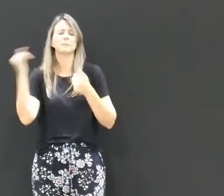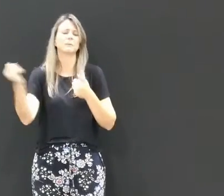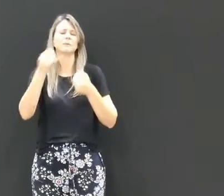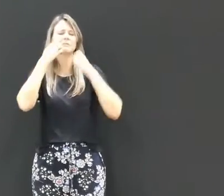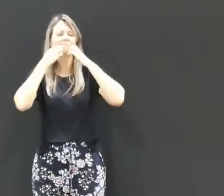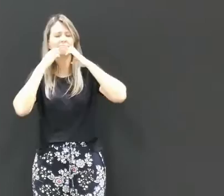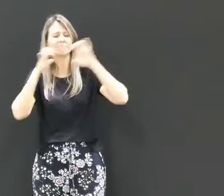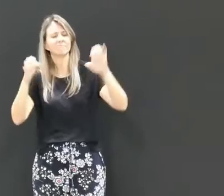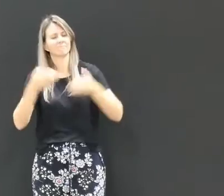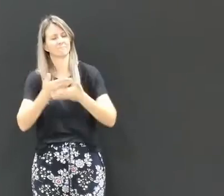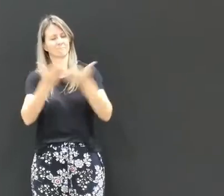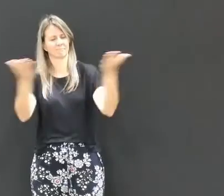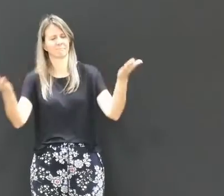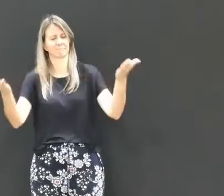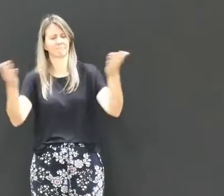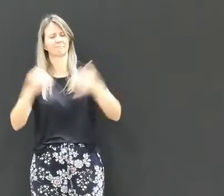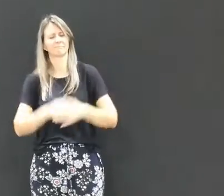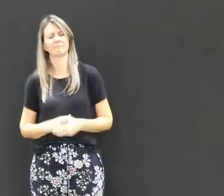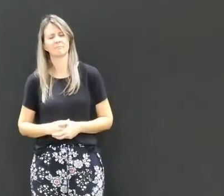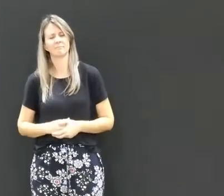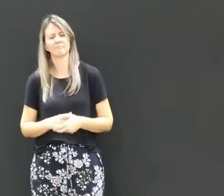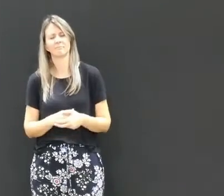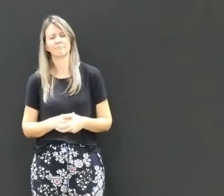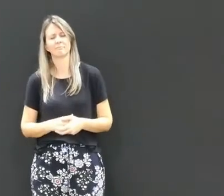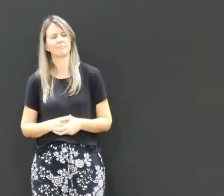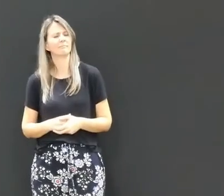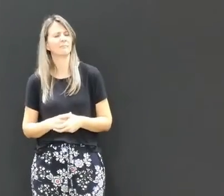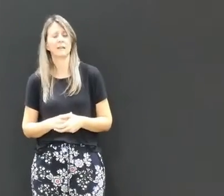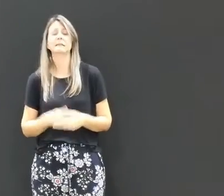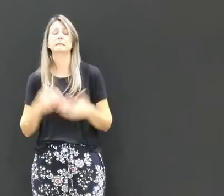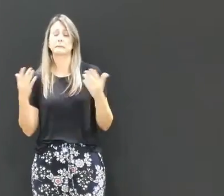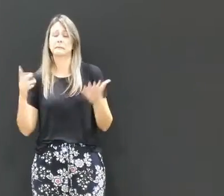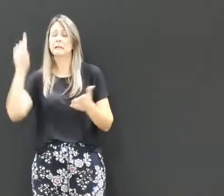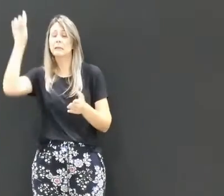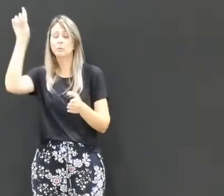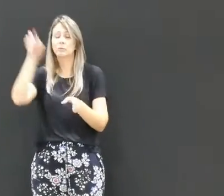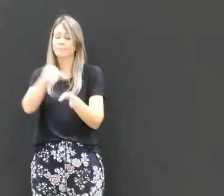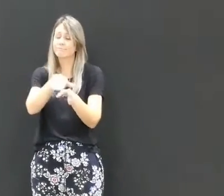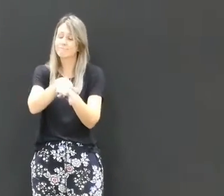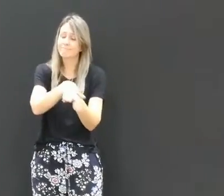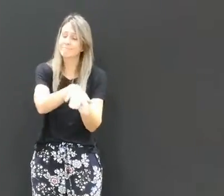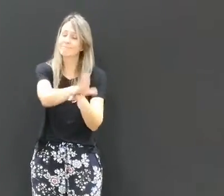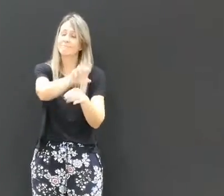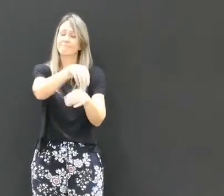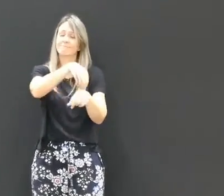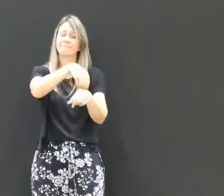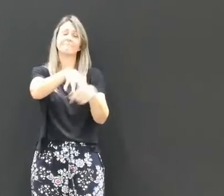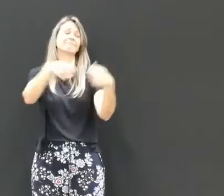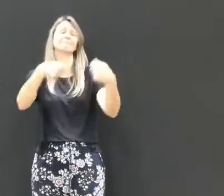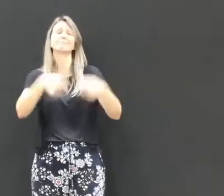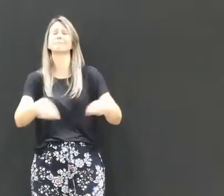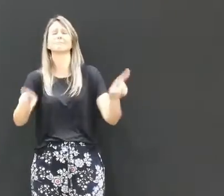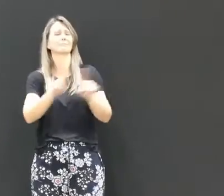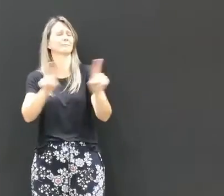Também aqueles que ficaram em casa, Pai, assistiram um culto pelo YouTube. E abençoe os teus filhos. Senhor, que eles possam